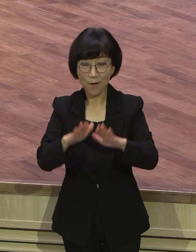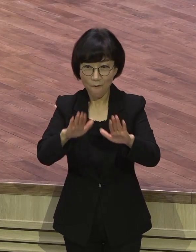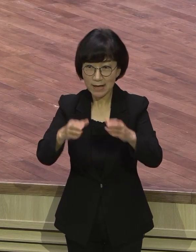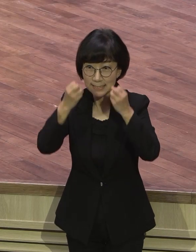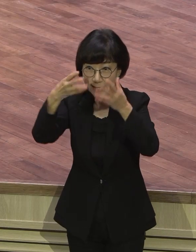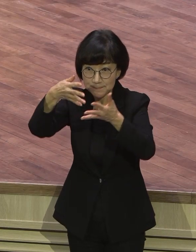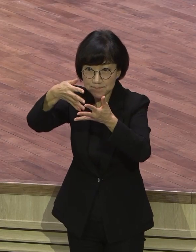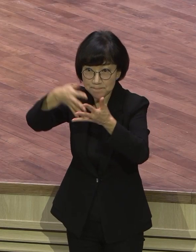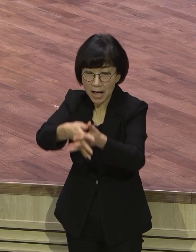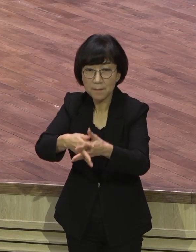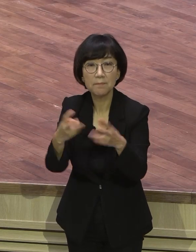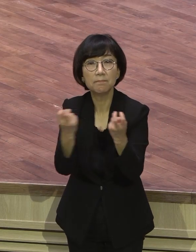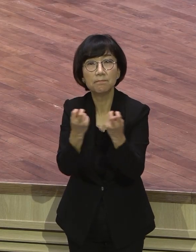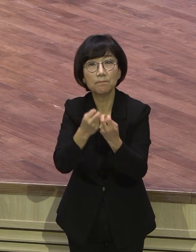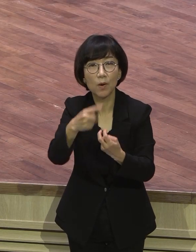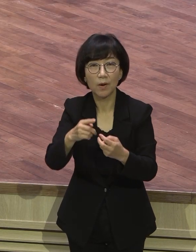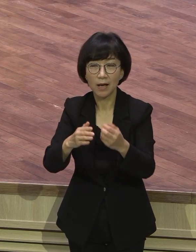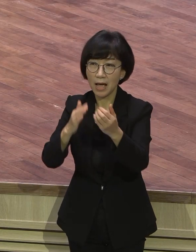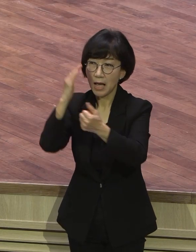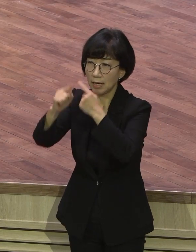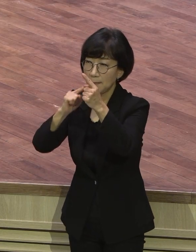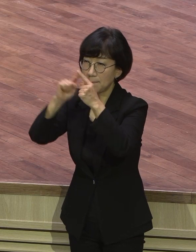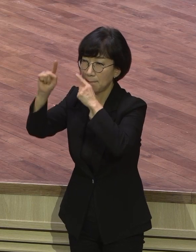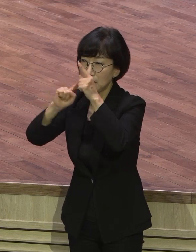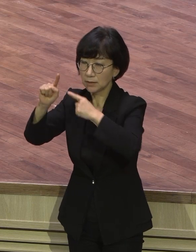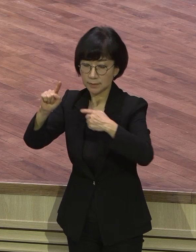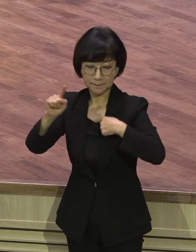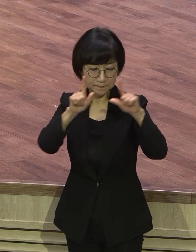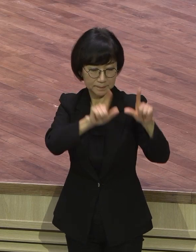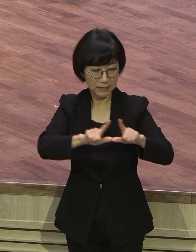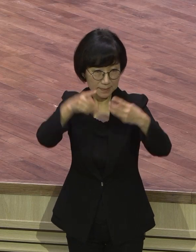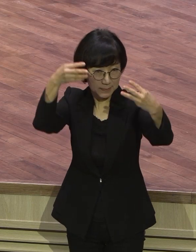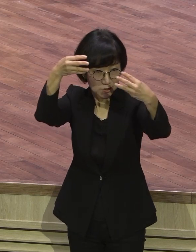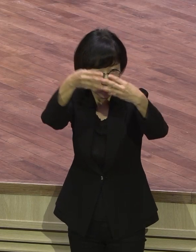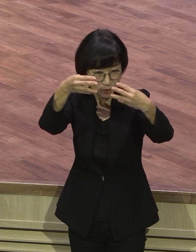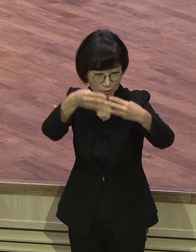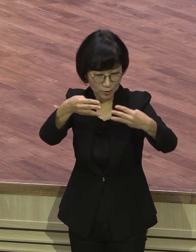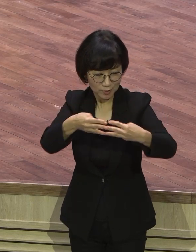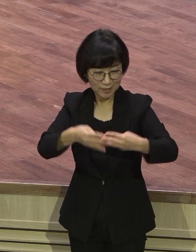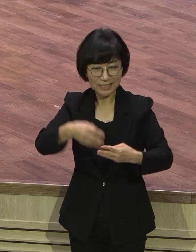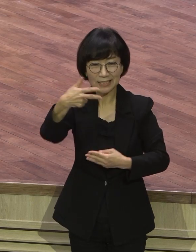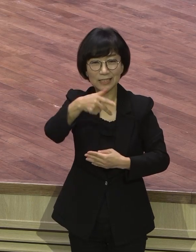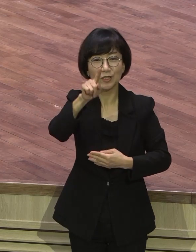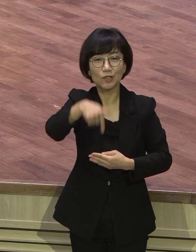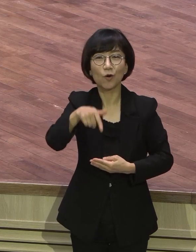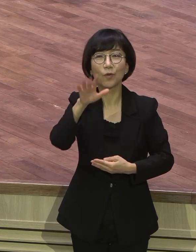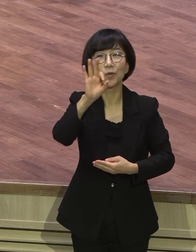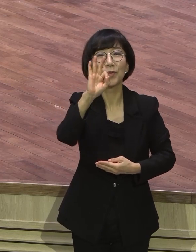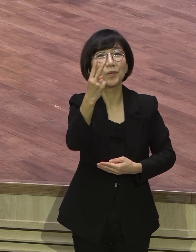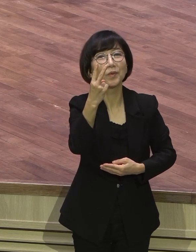적용 말씀 적용 내가 아니에요 말씀이에요